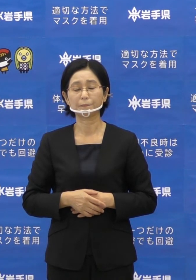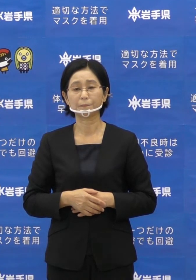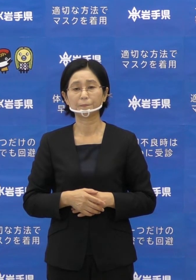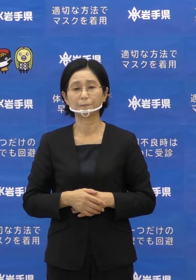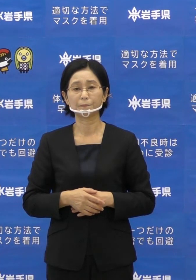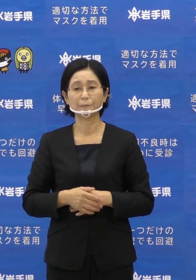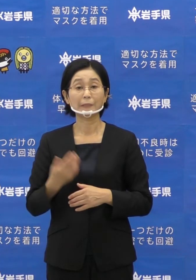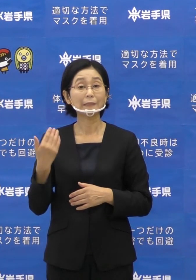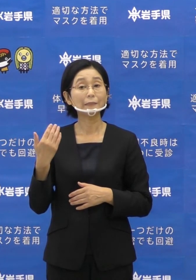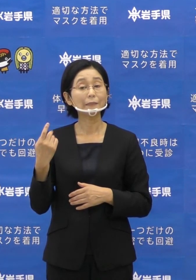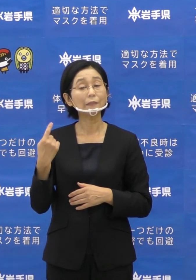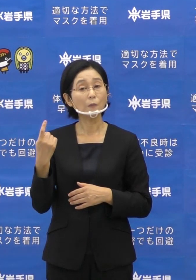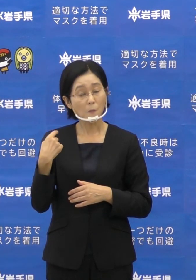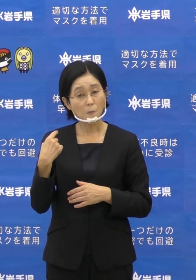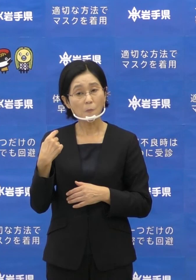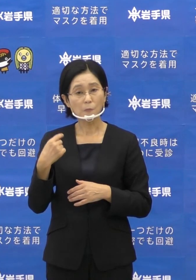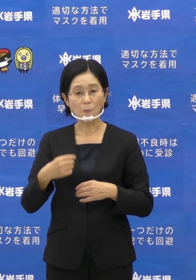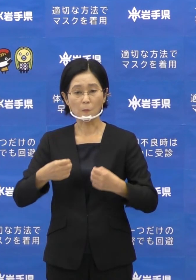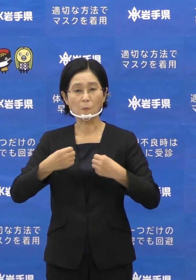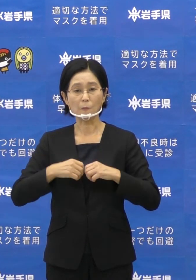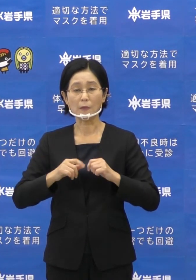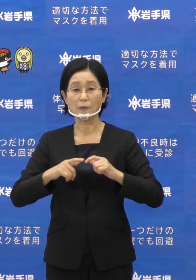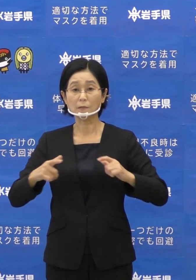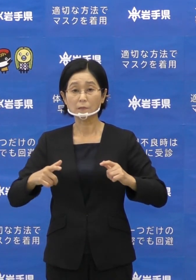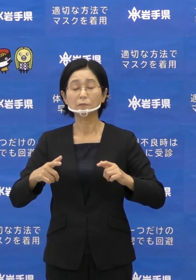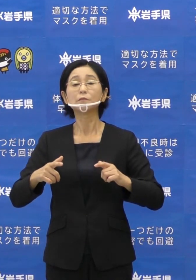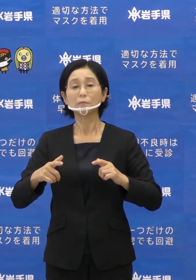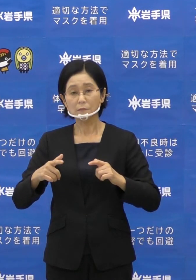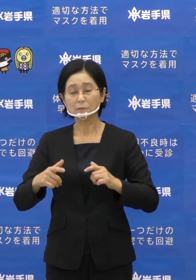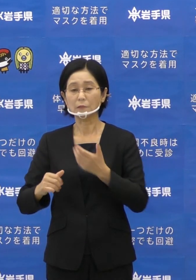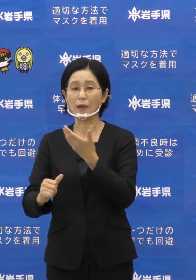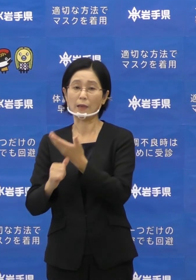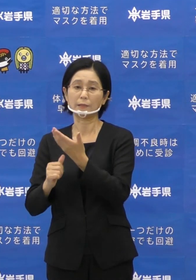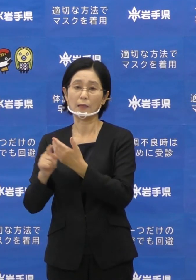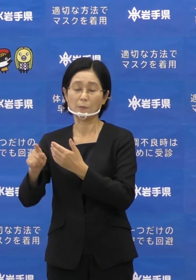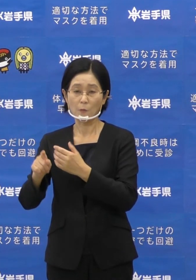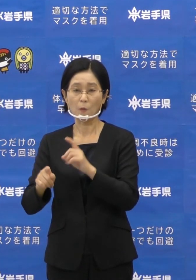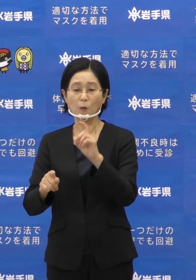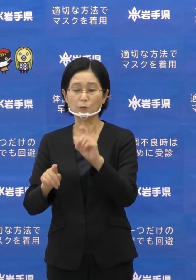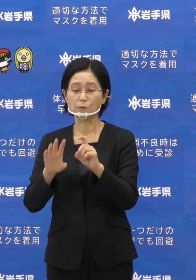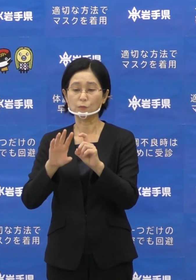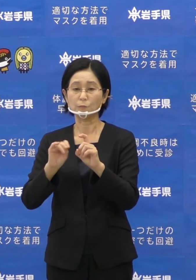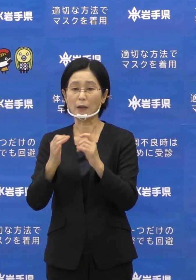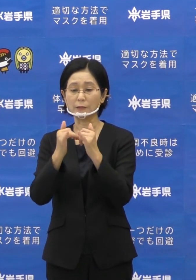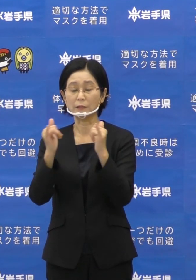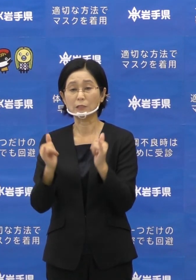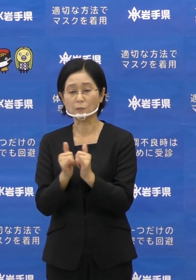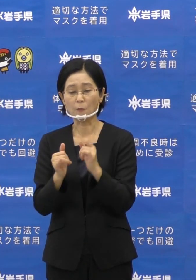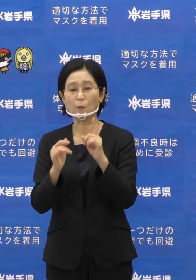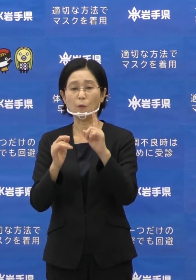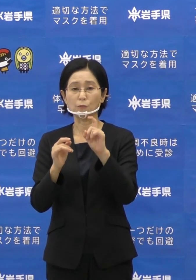秋田県も10万人あたり15を超えまして、